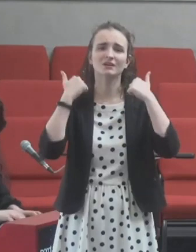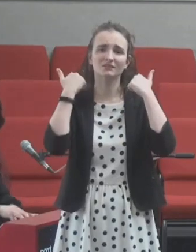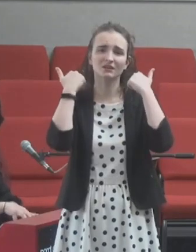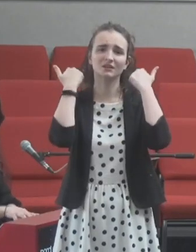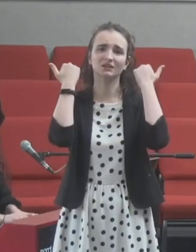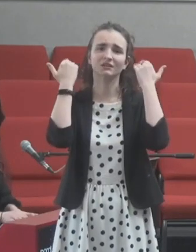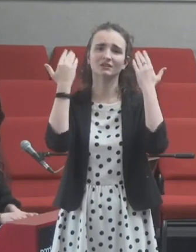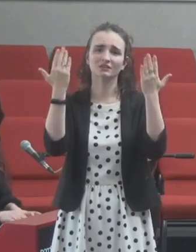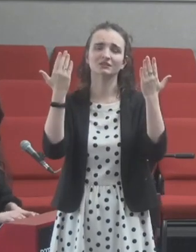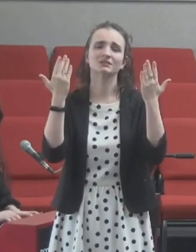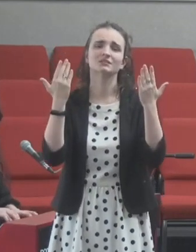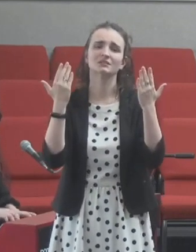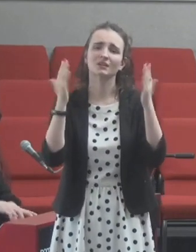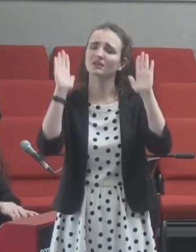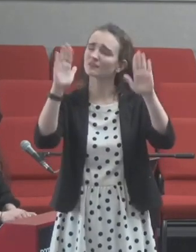Слава,